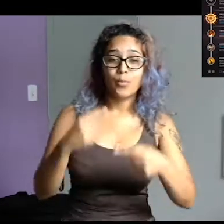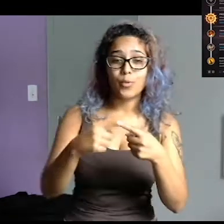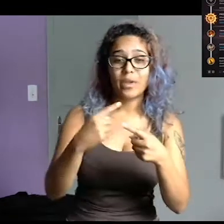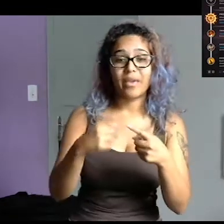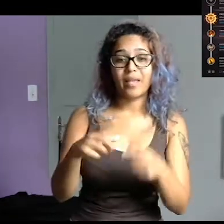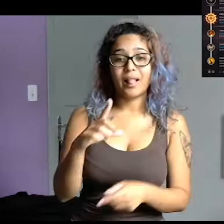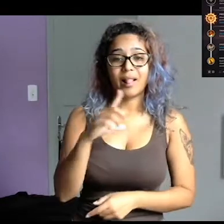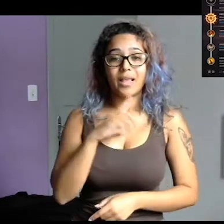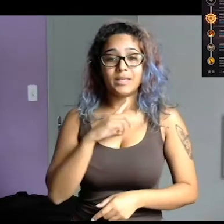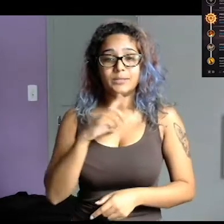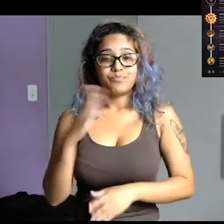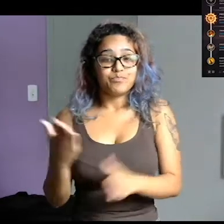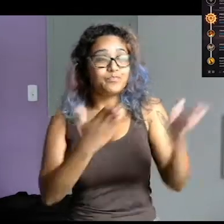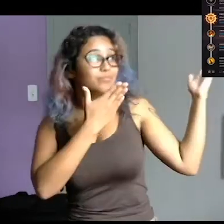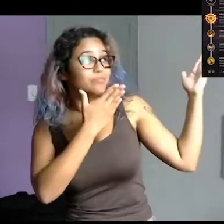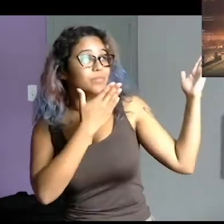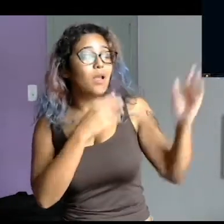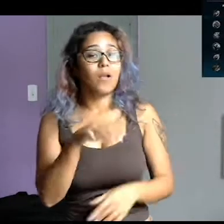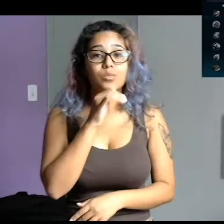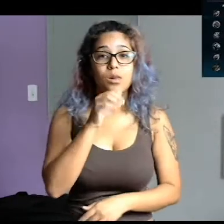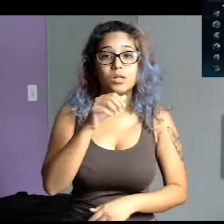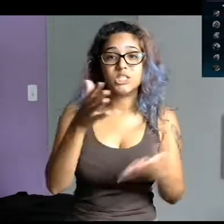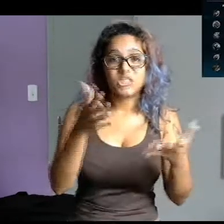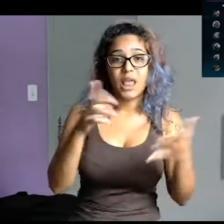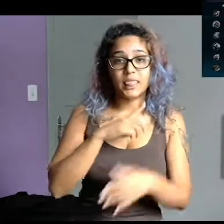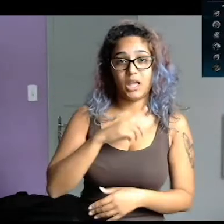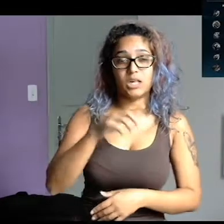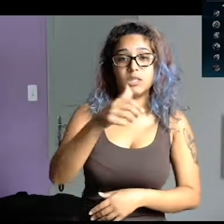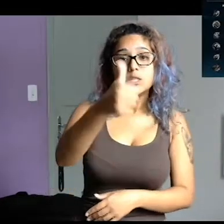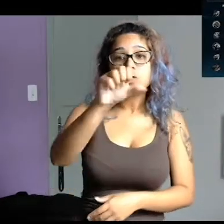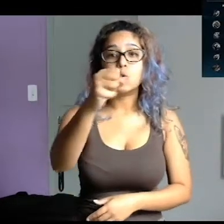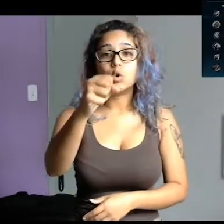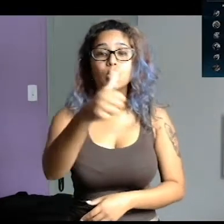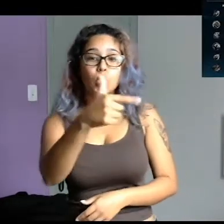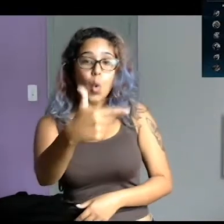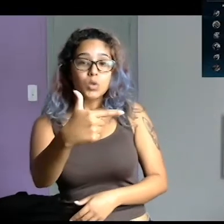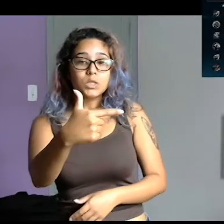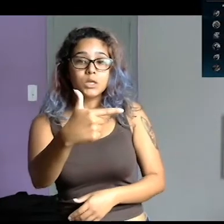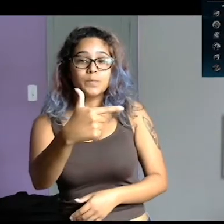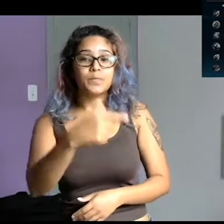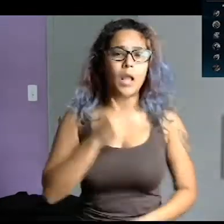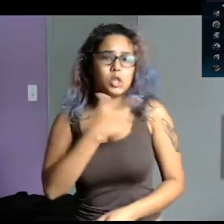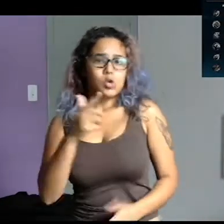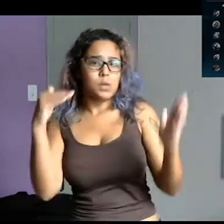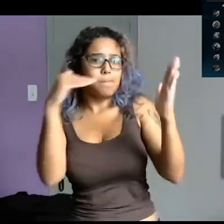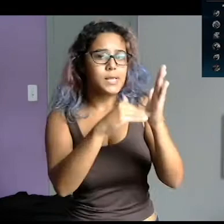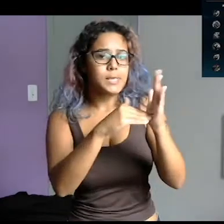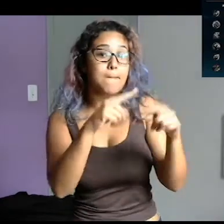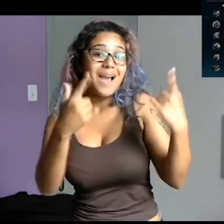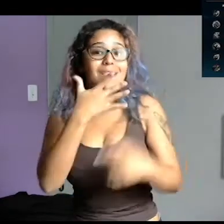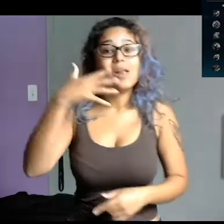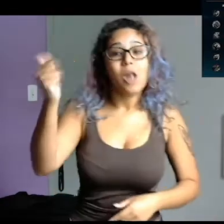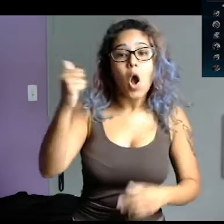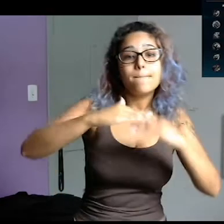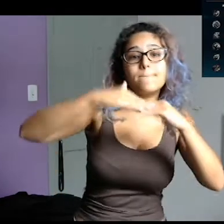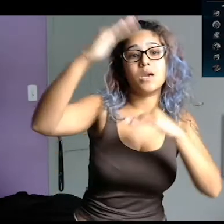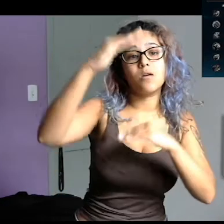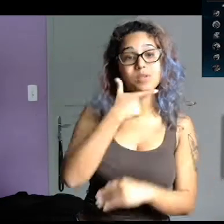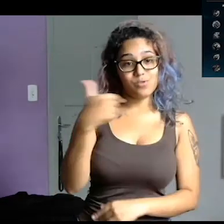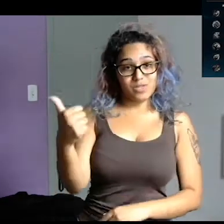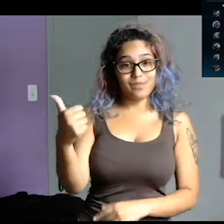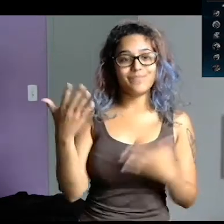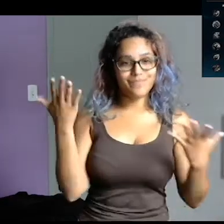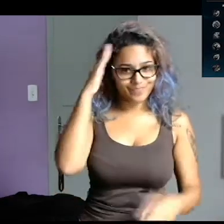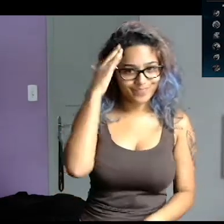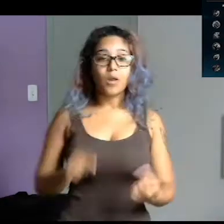todos? Esse formato já existe hoje em dia nos talentos, o formato 18-12, a gente não restringe, mas é o melhor caminho que você pode fazer